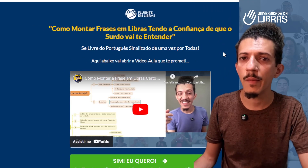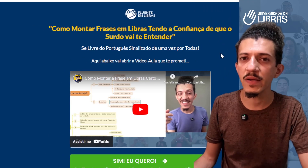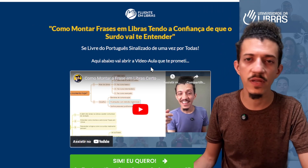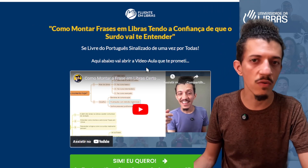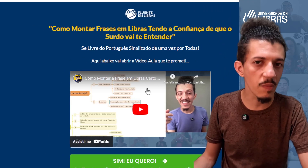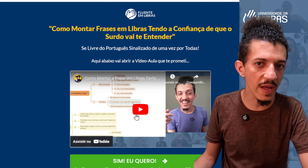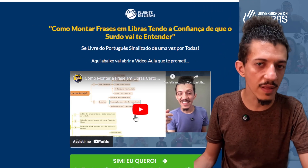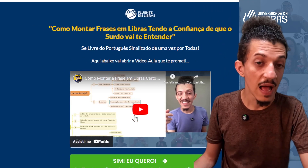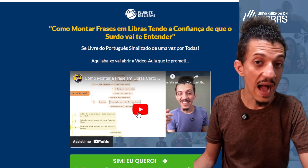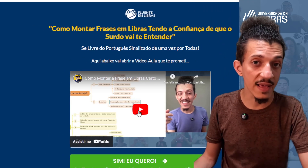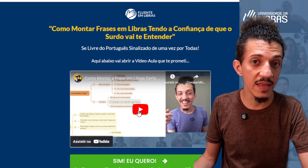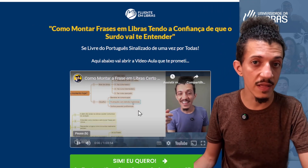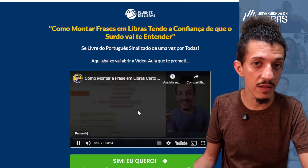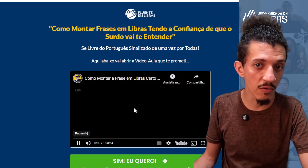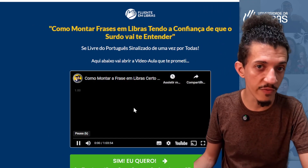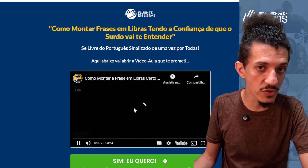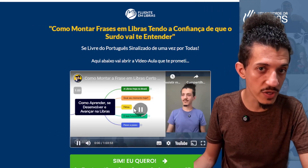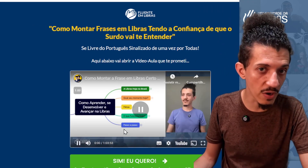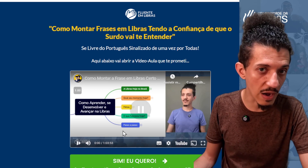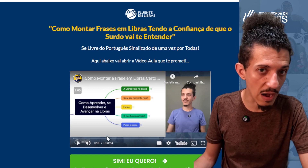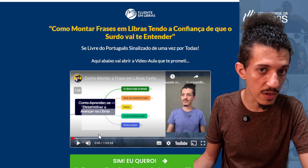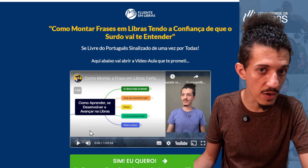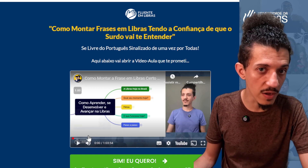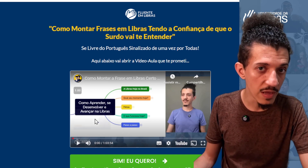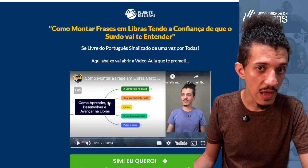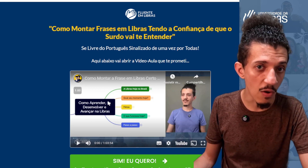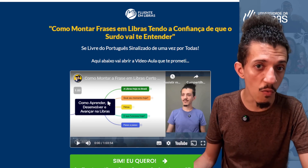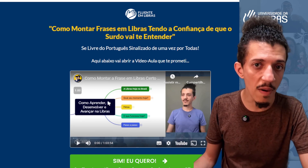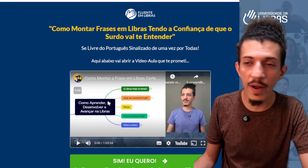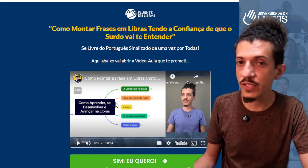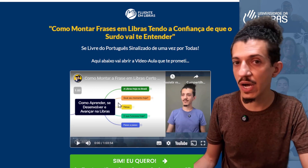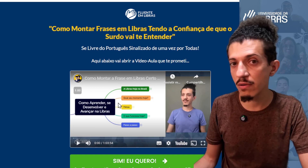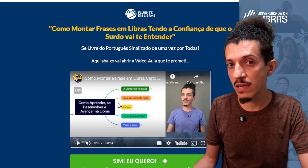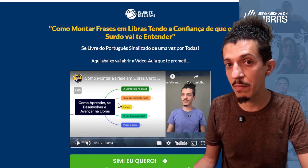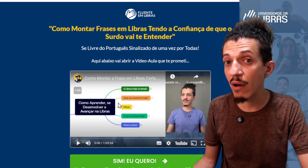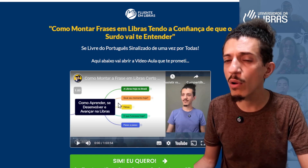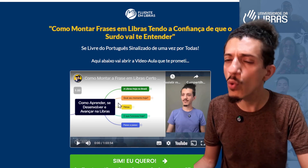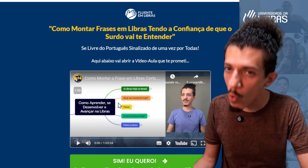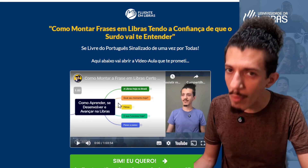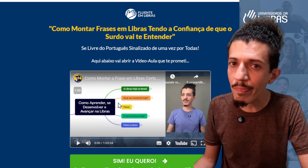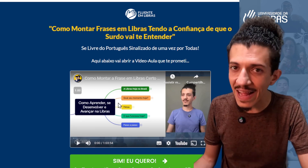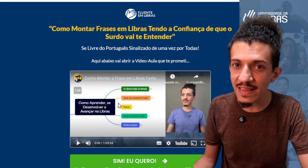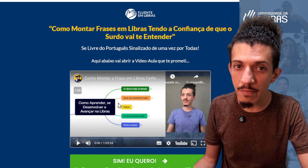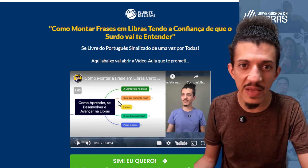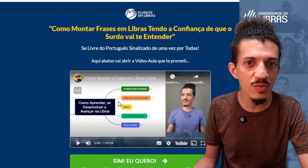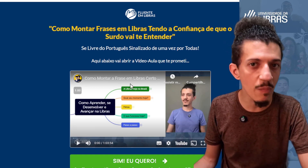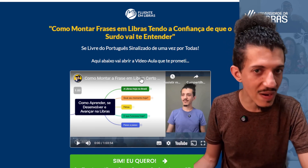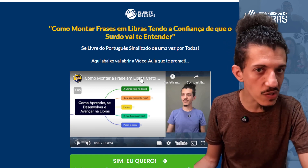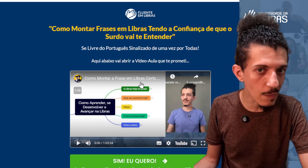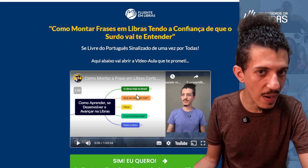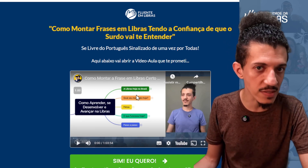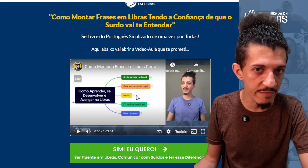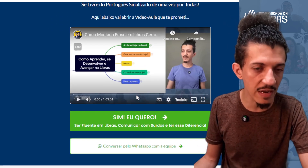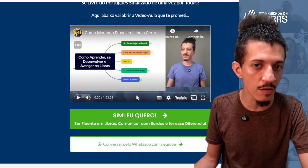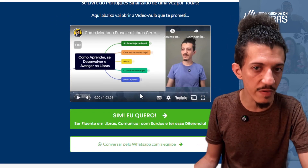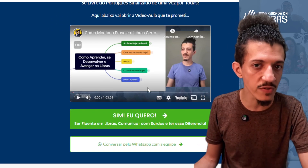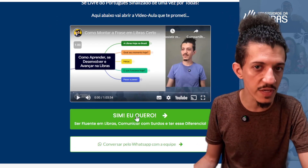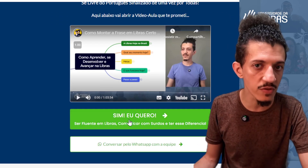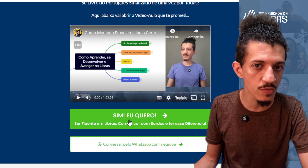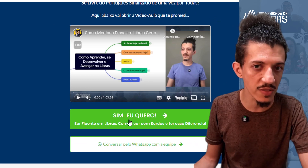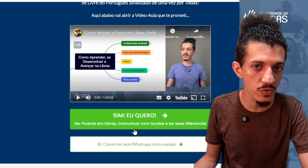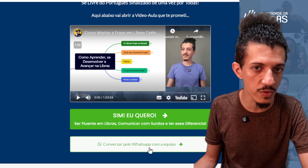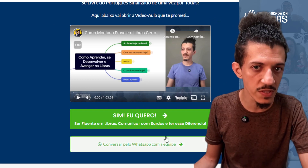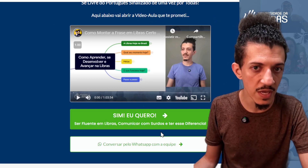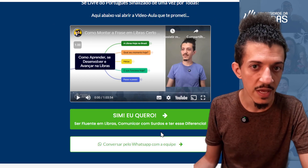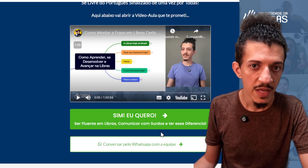A página completa. Aqui tem um vídeo aqui, ó, a aula aqui, ó. 1 hora de aula, uma aula completa mesmo, passo a passo, revelando para você